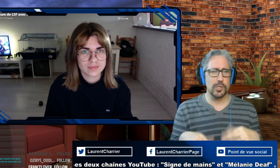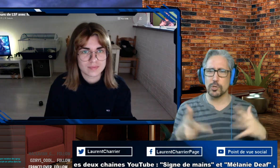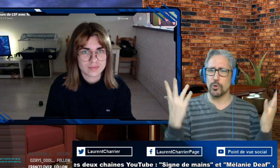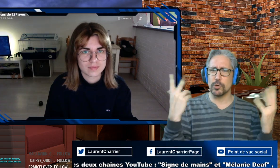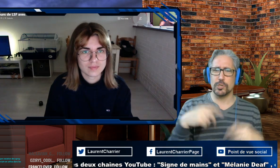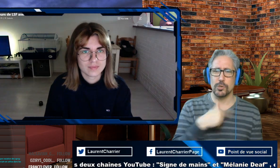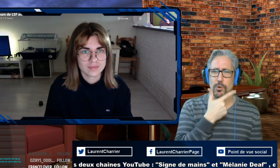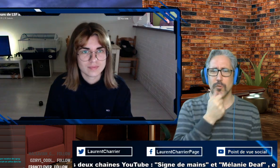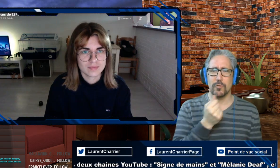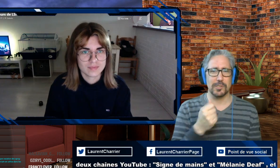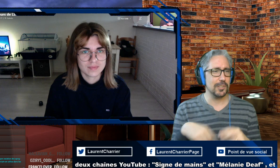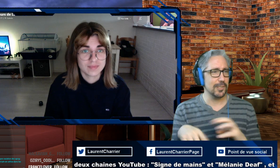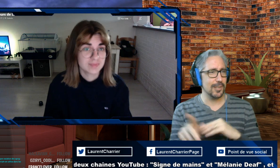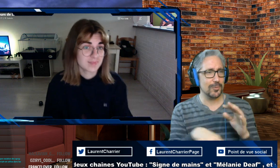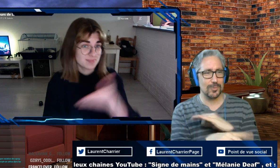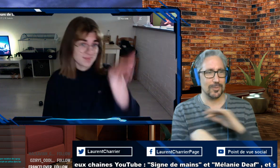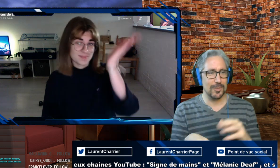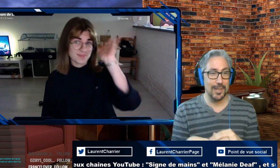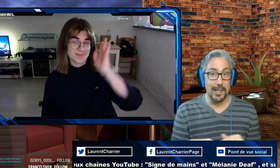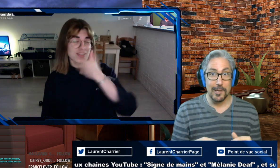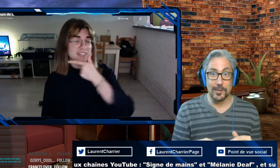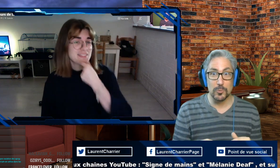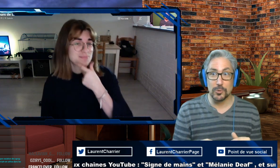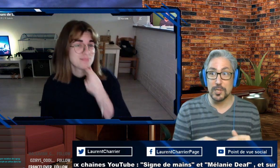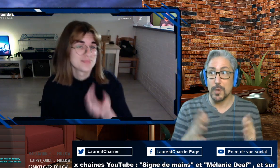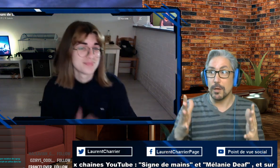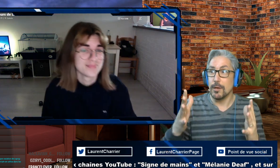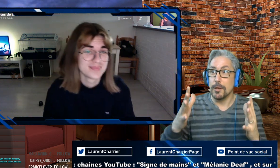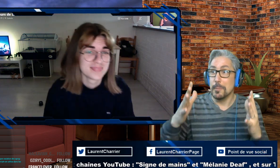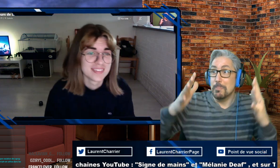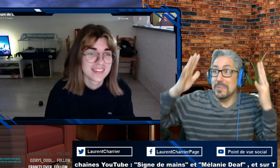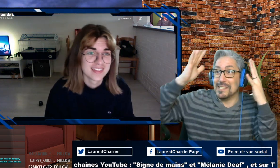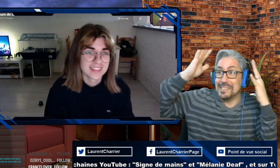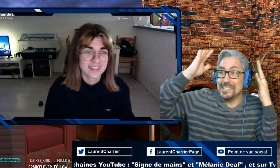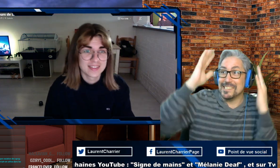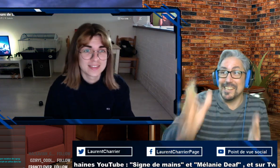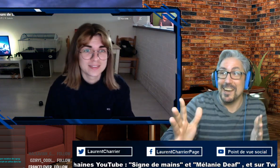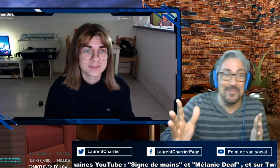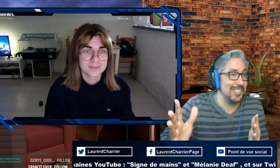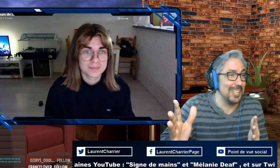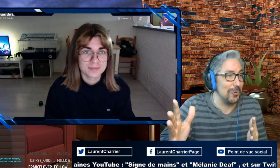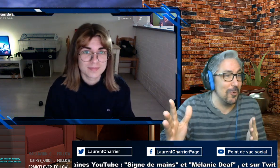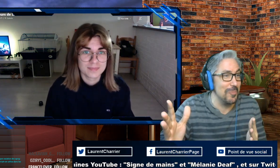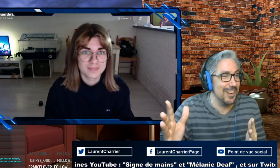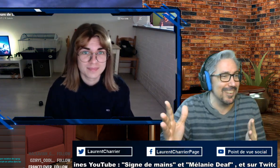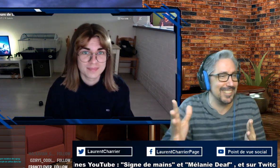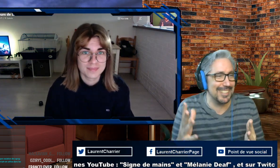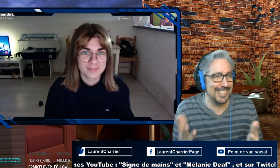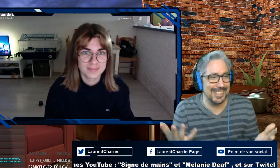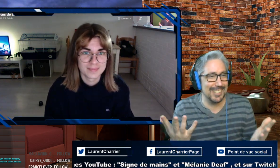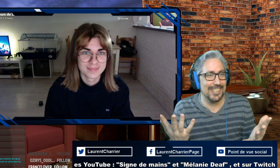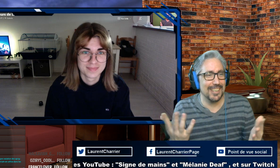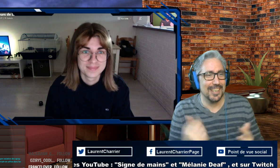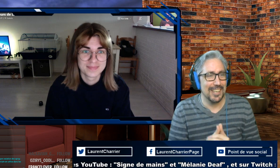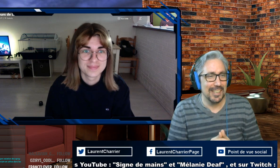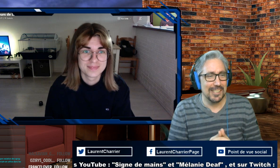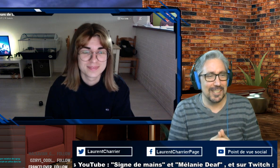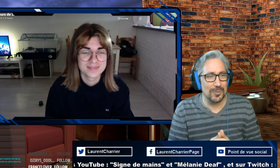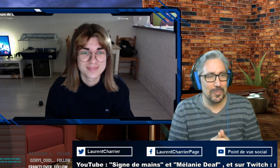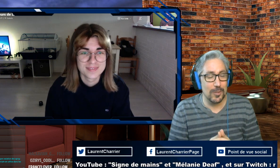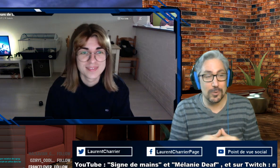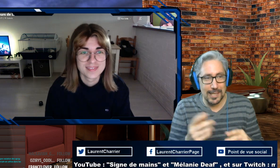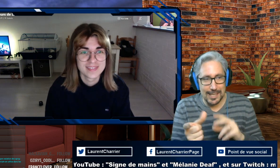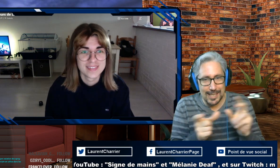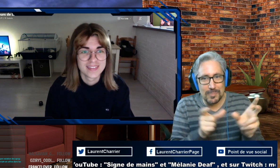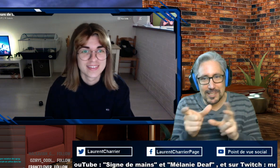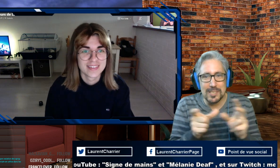ils signaient tranquille, facile, et tout, tout, tout, tout. Et je me suis dit, mais c'est ça, mais c'est trop bien, c'est